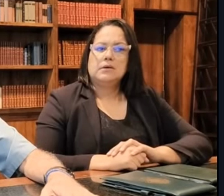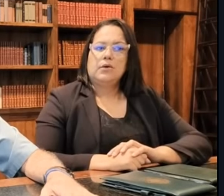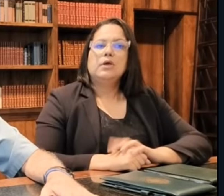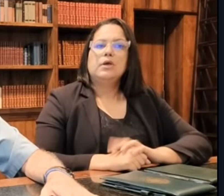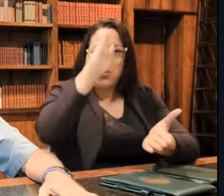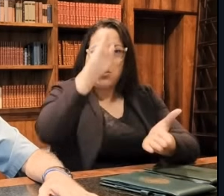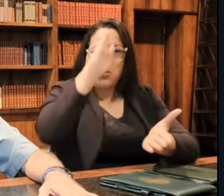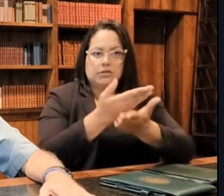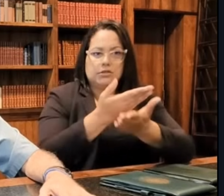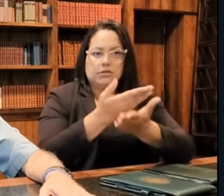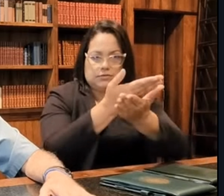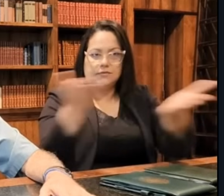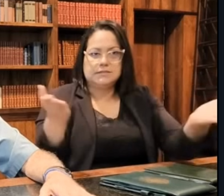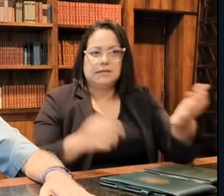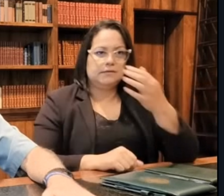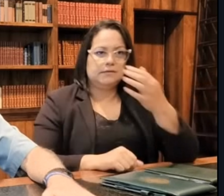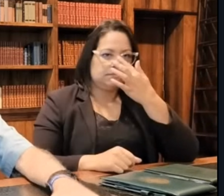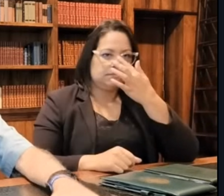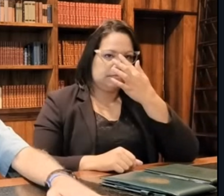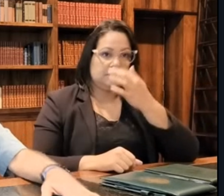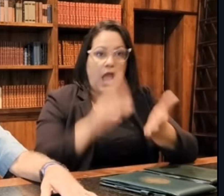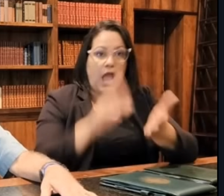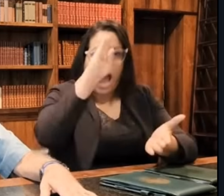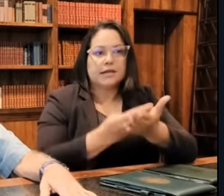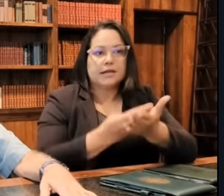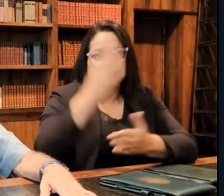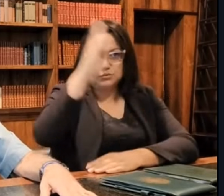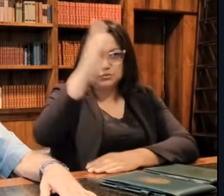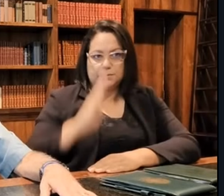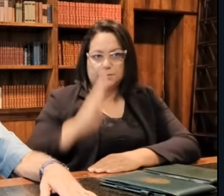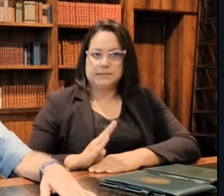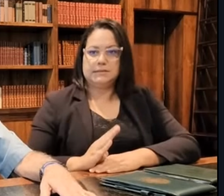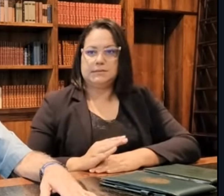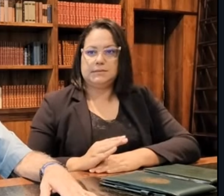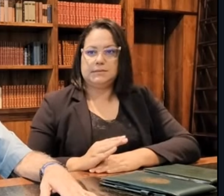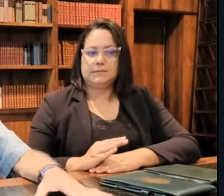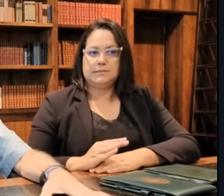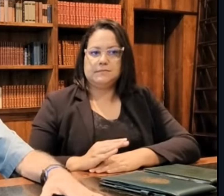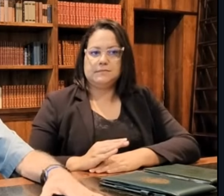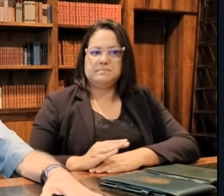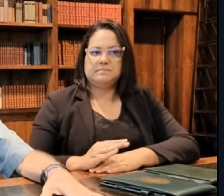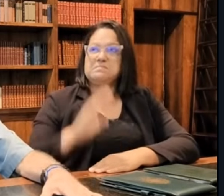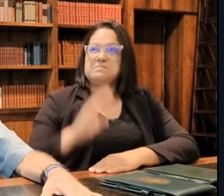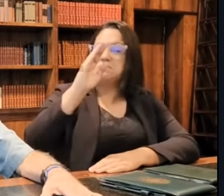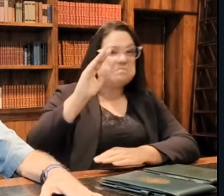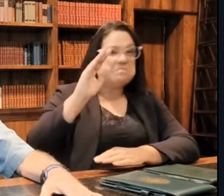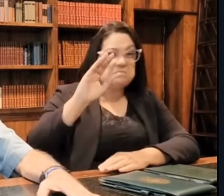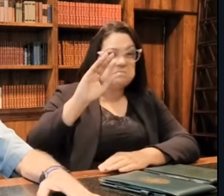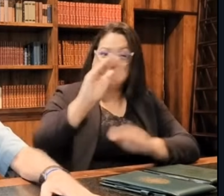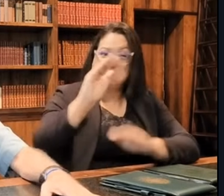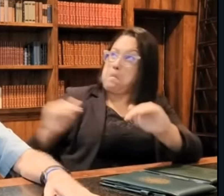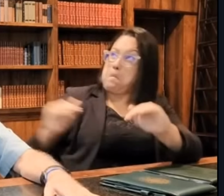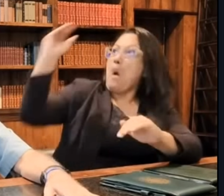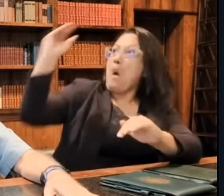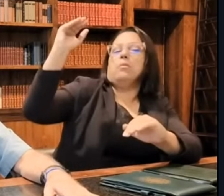Acredito em vocês, acredito no Brasil, acima de tudo, acredito em Deus.